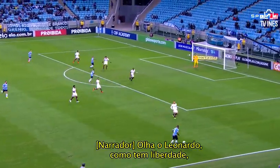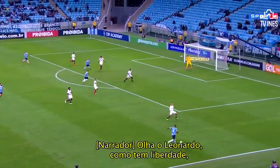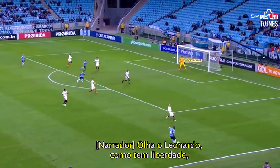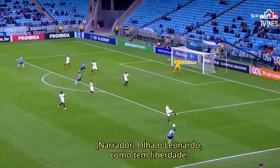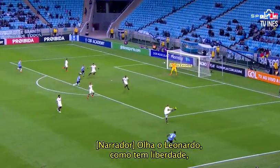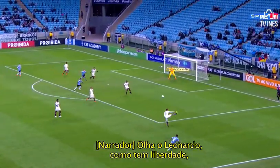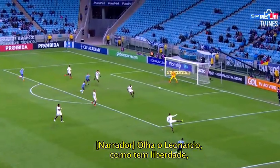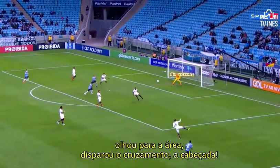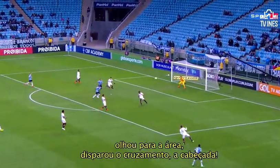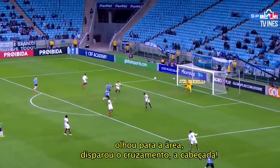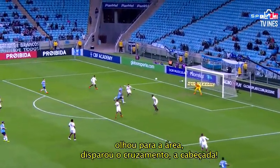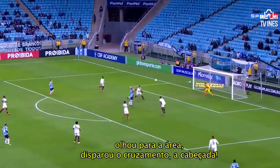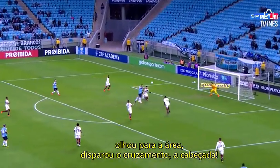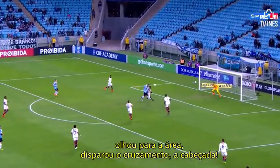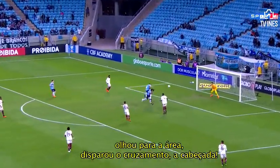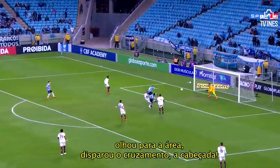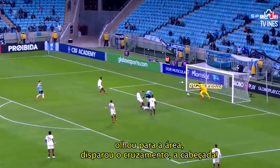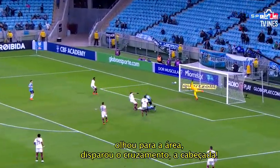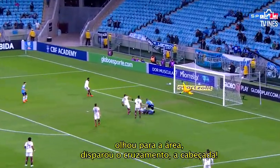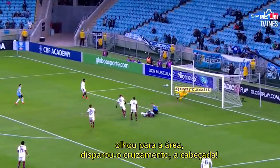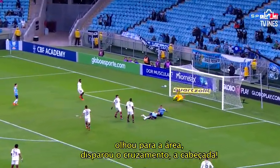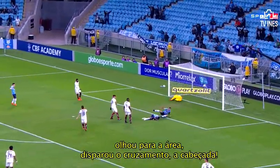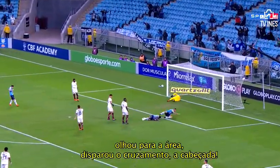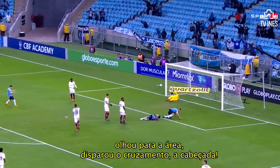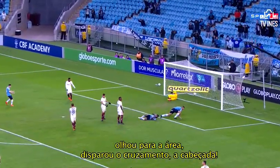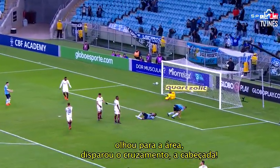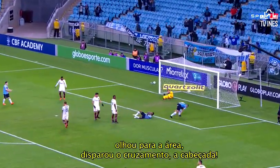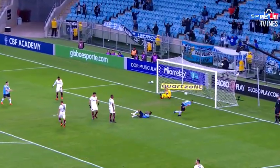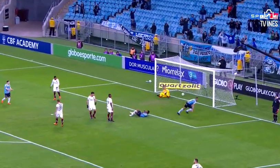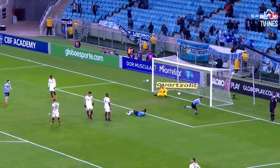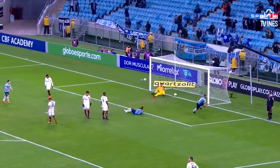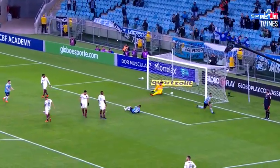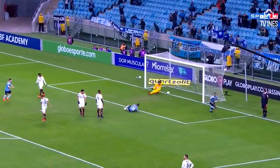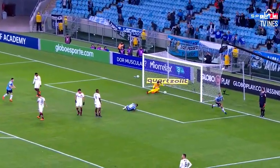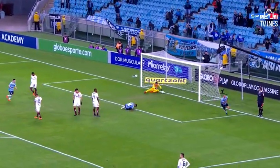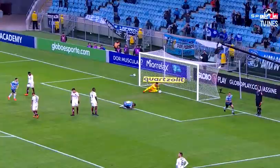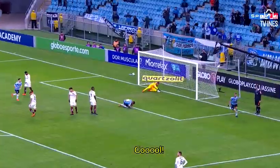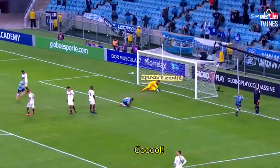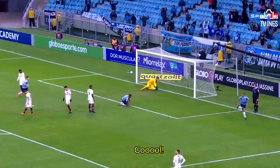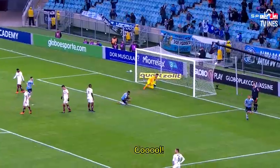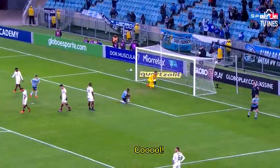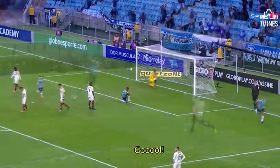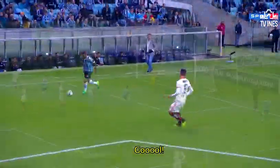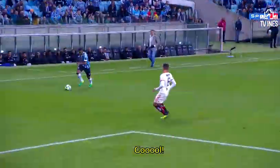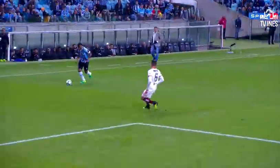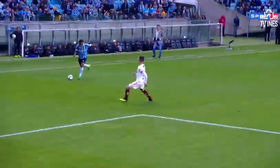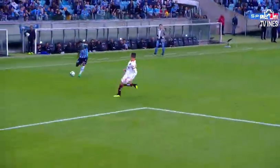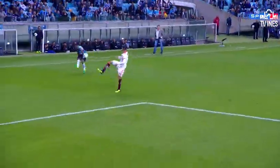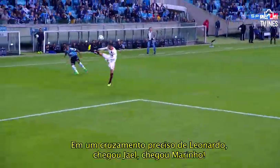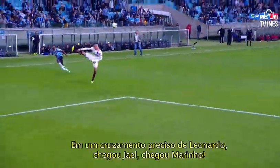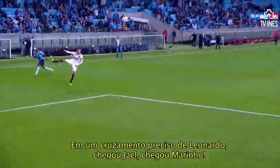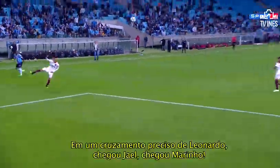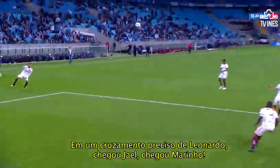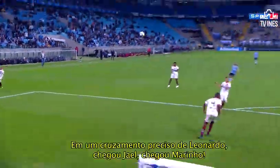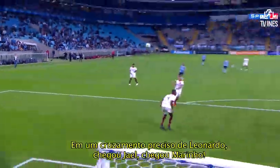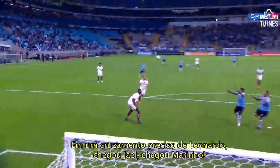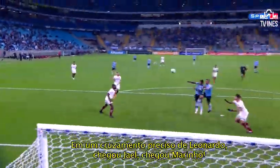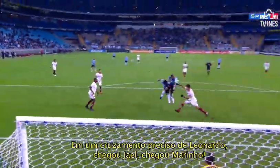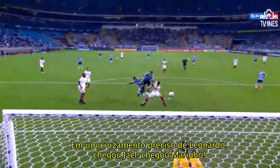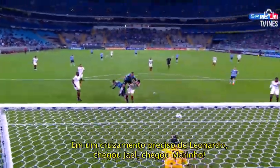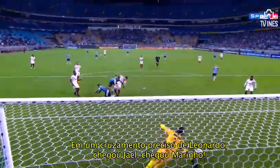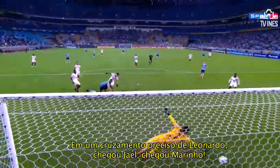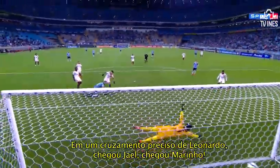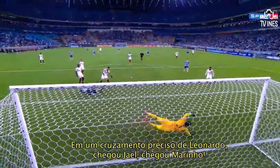o Leonardo como tem liberdade, olhou para a área, disparou o cruzamento, a cabeçada! Gol! Num cruzamento